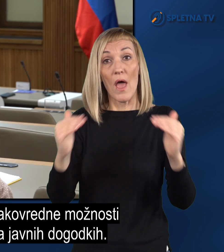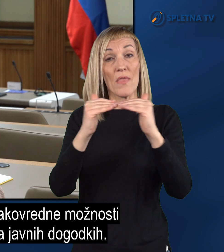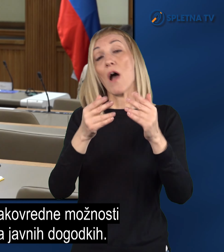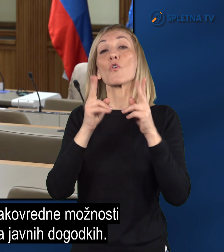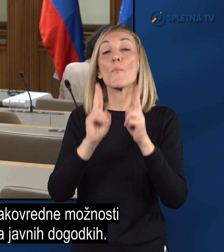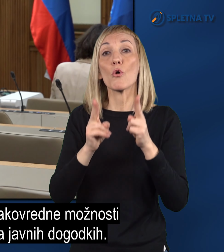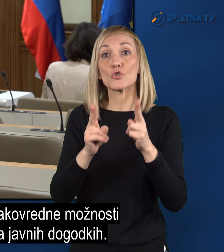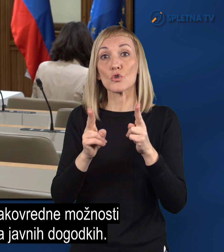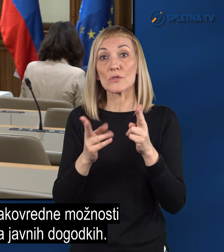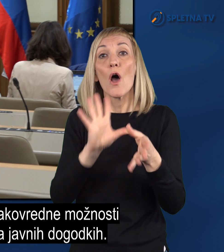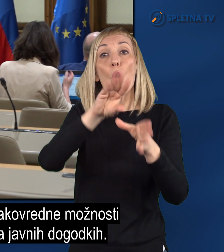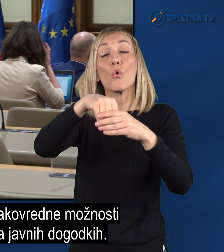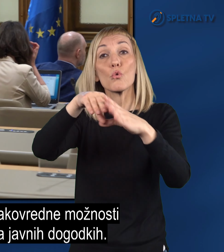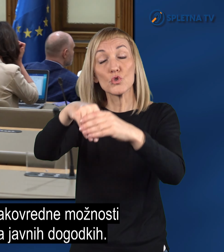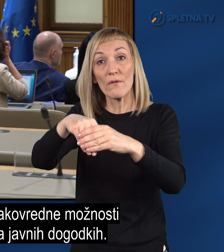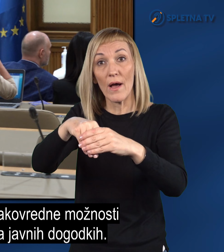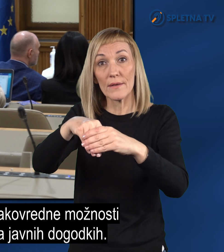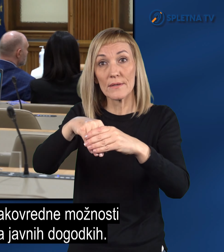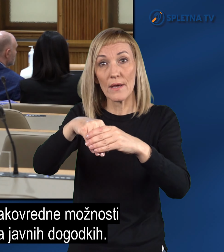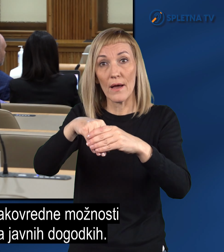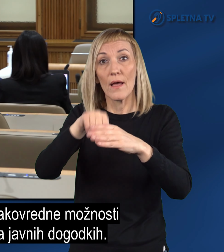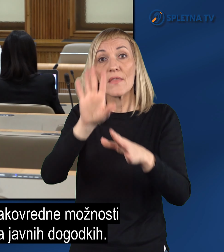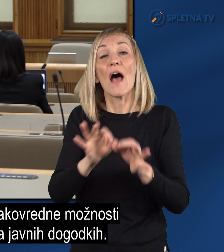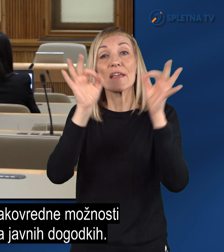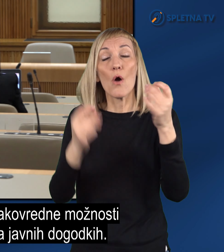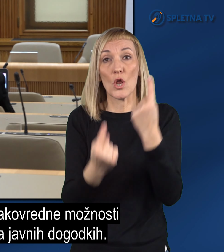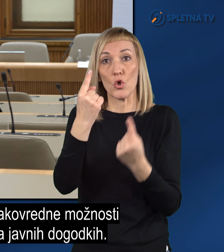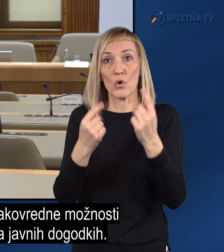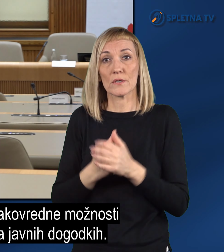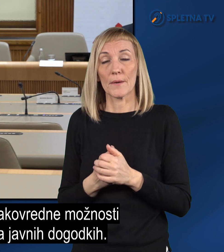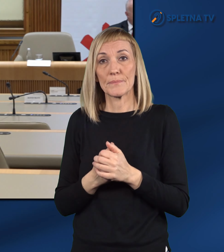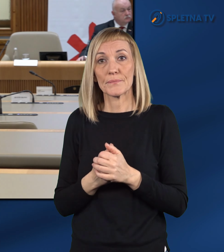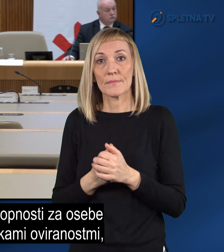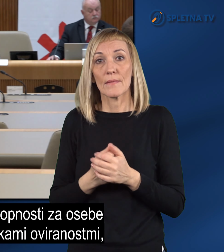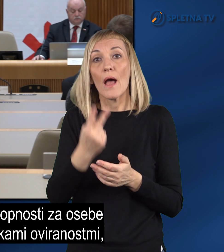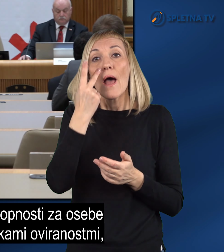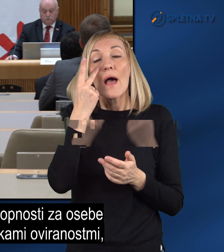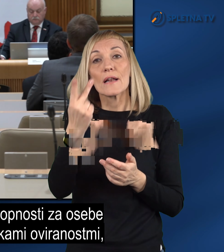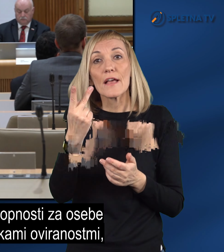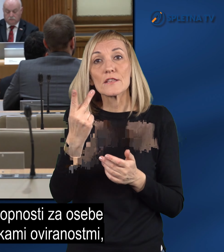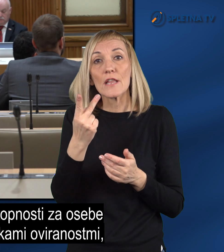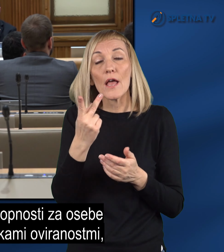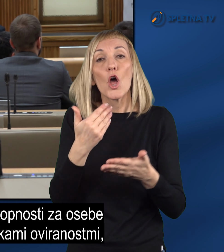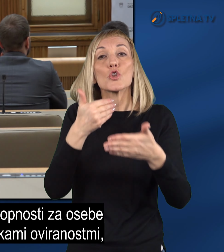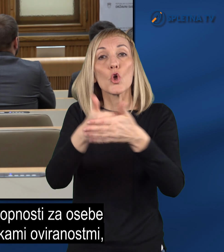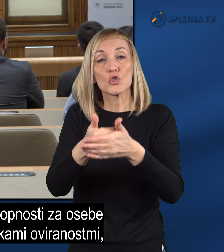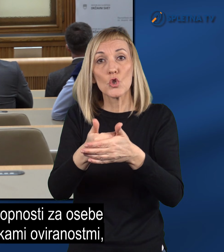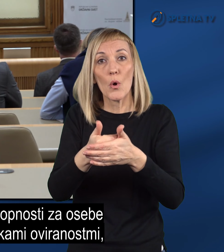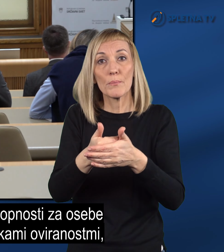enakovredne možnosti udejstvovanja na javnih dogodkih. Kar se tiče dostopnosti